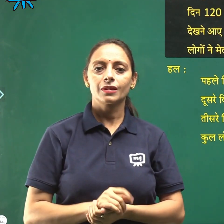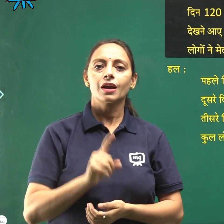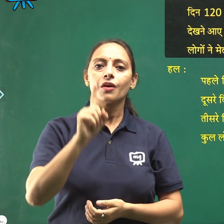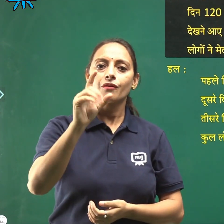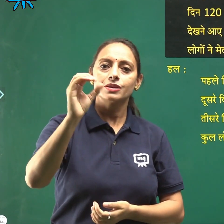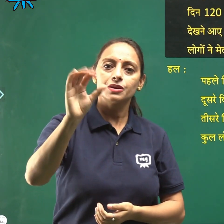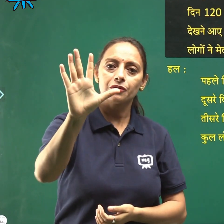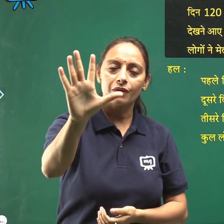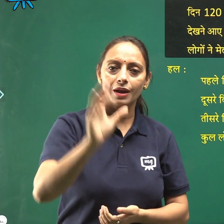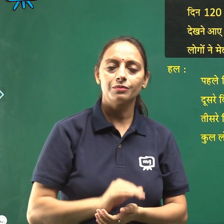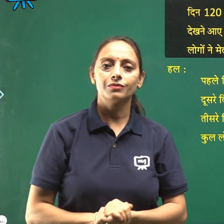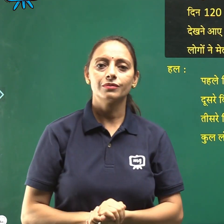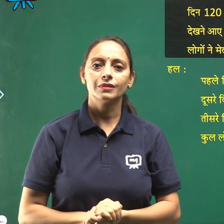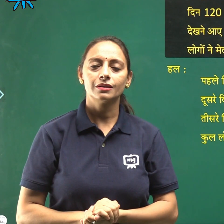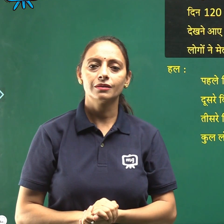105,